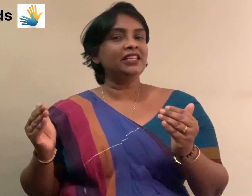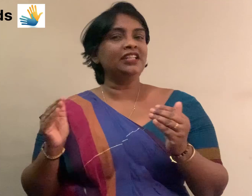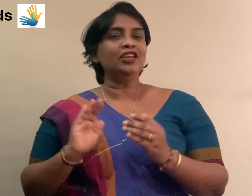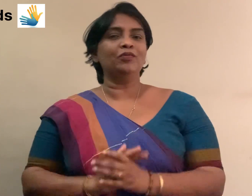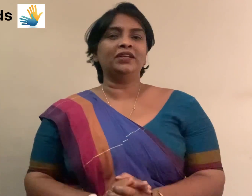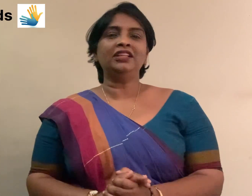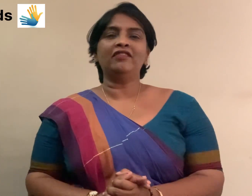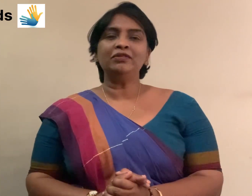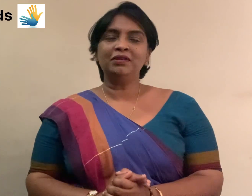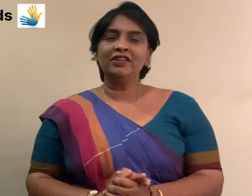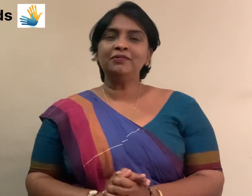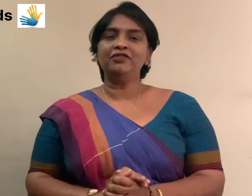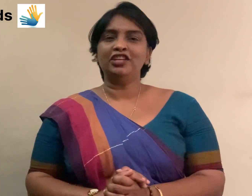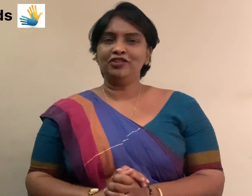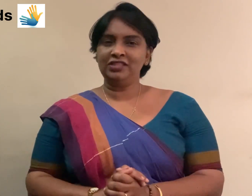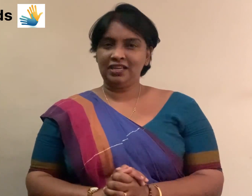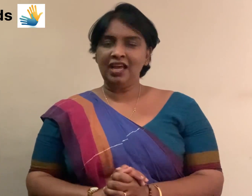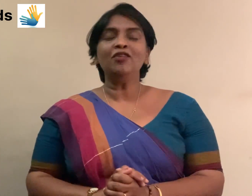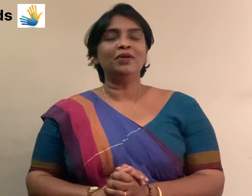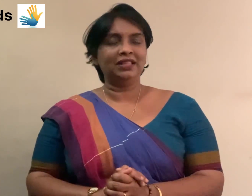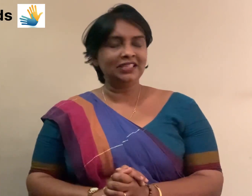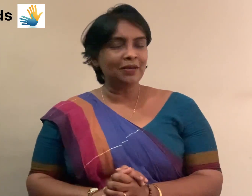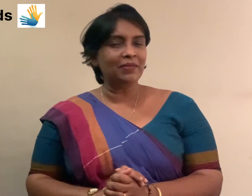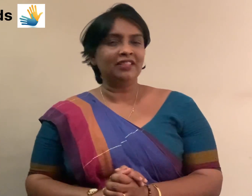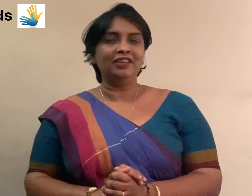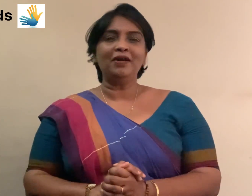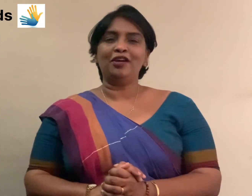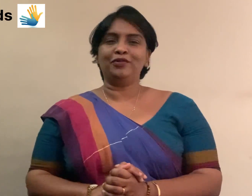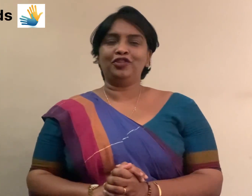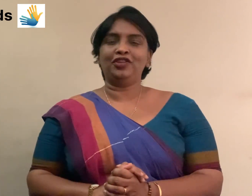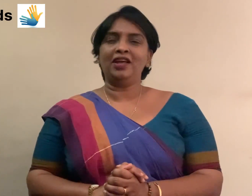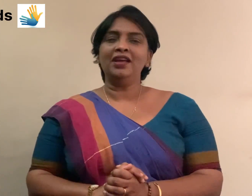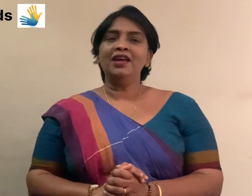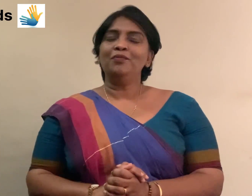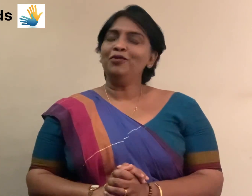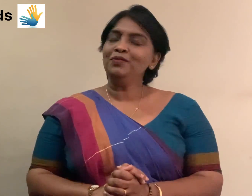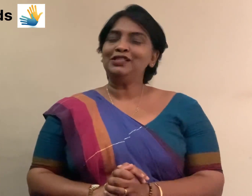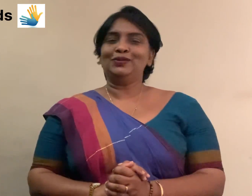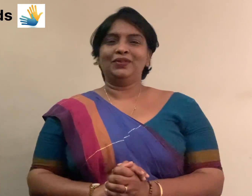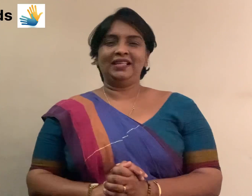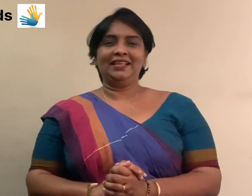ඉදිරියේදී ඔබට තවත් මෙවැනිම වීඩියෝස් හරහා ඔබත් එක්ක සම්බන්ධ වෙන්න බලාපොරොත්තු වෙනවා. බොහොම ස්තුතියි.